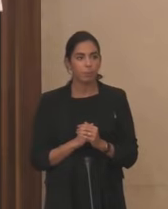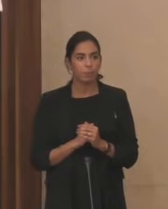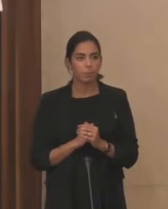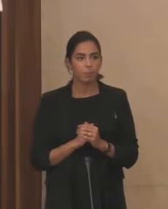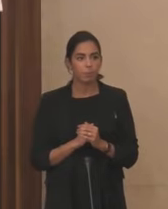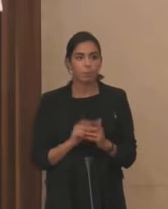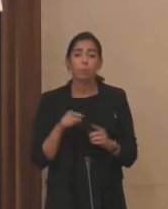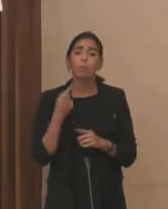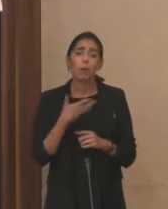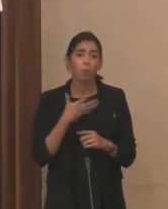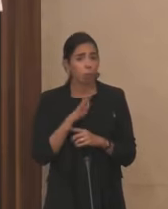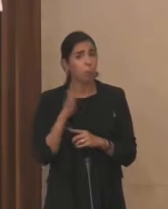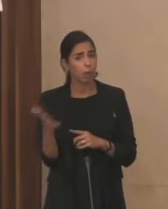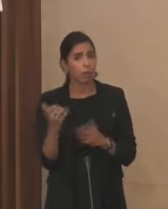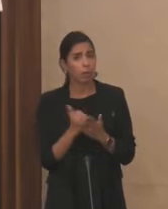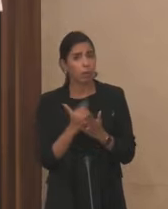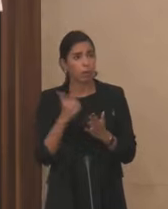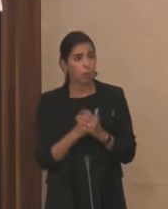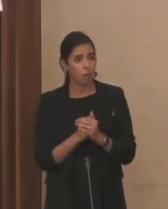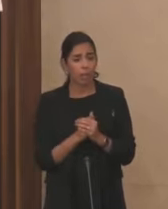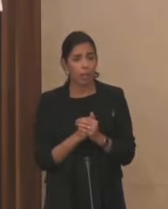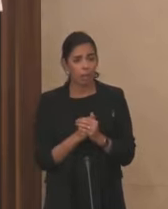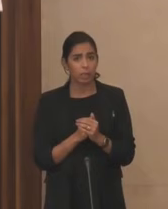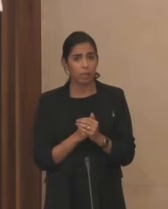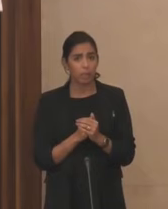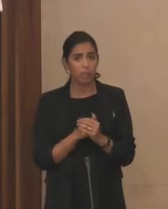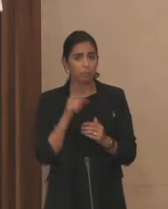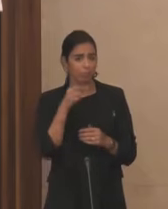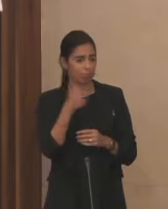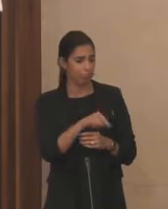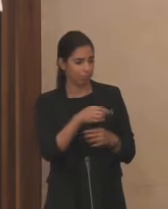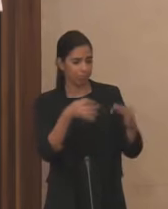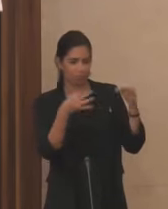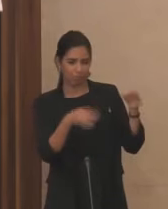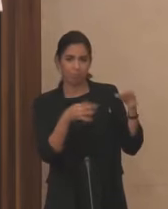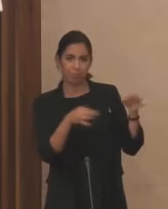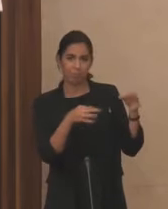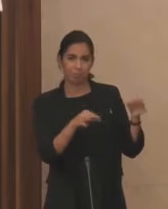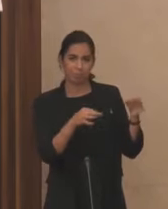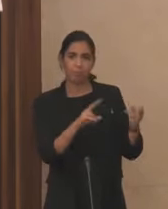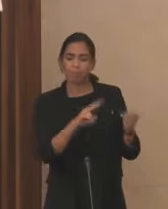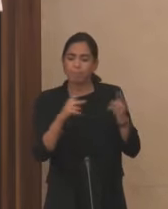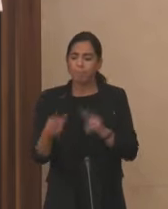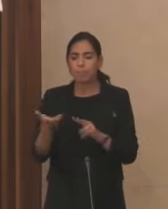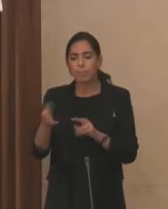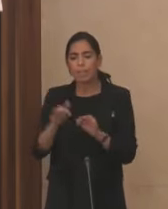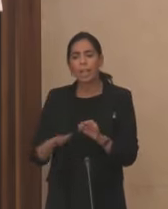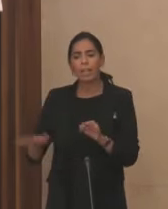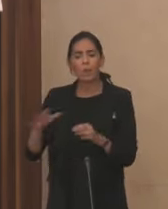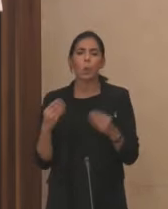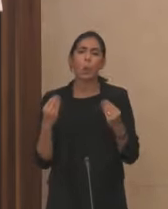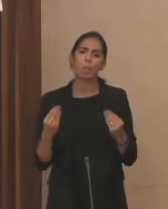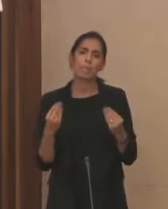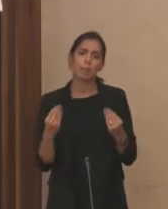c'è un'altra cosa che facciamo noi, la trasposizione sul territorio di quelle che si vede in ambiente ospedaliero. È